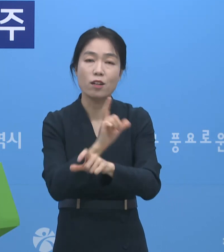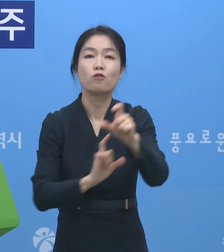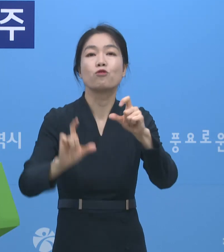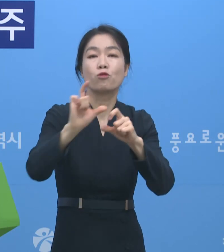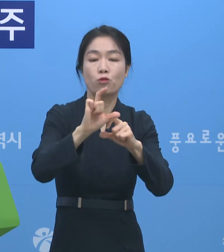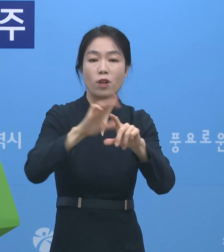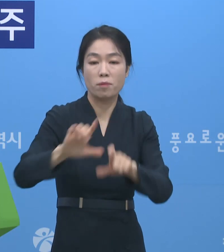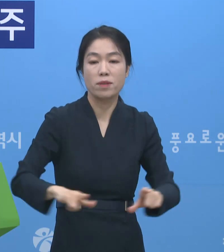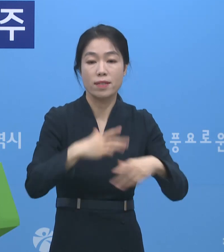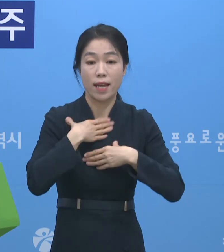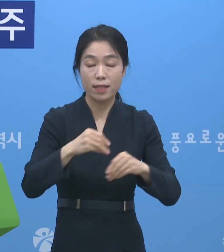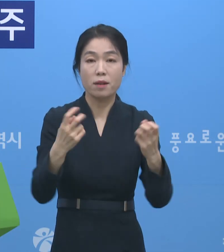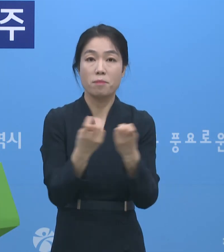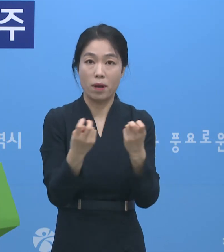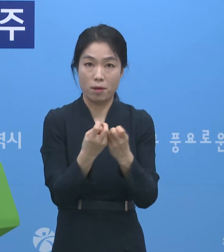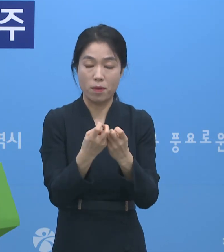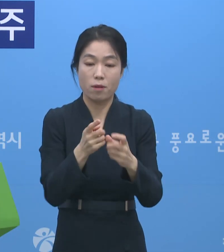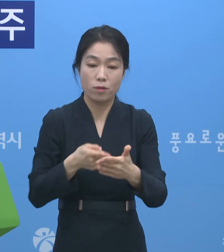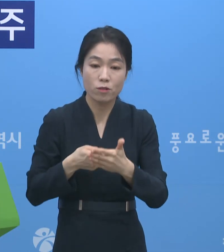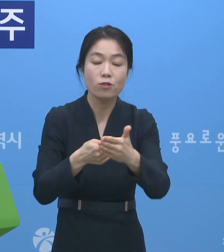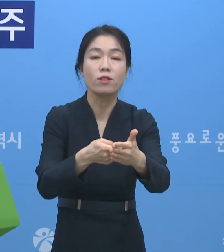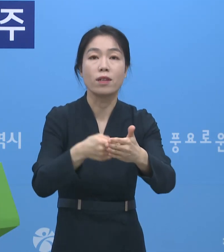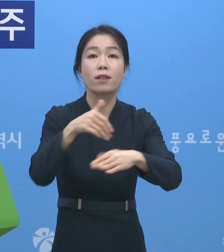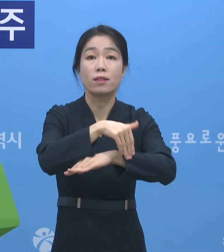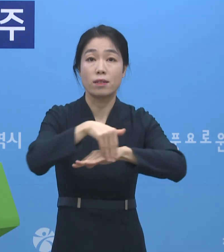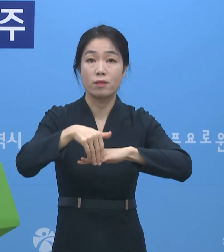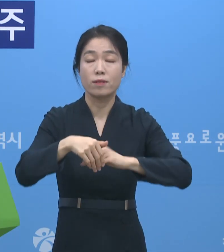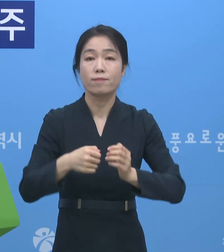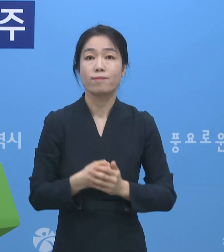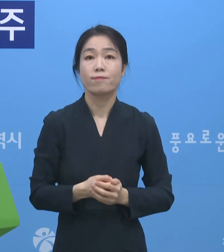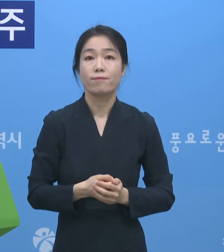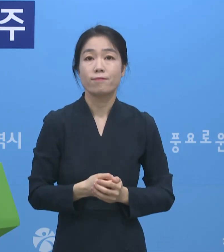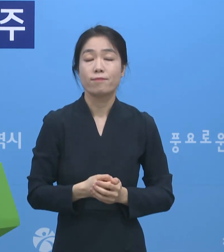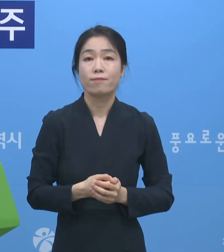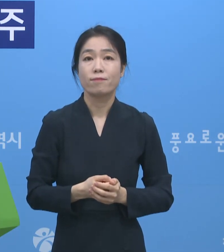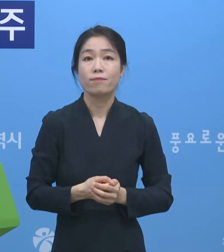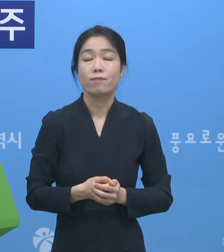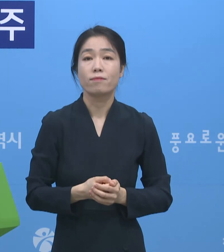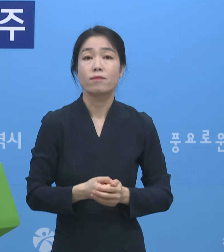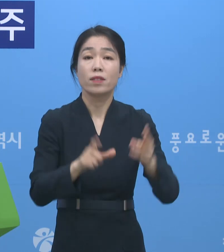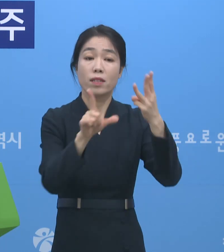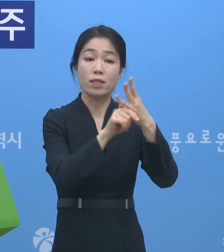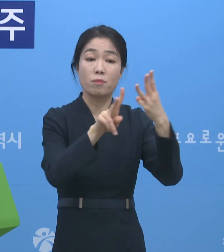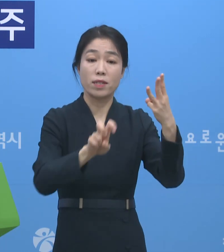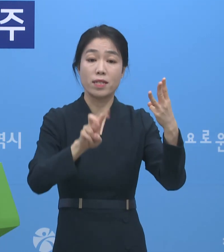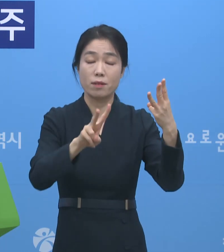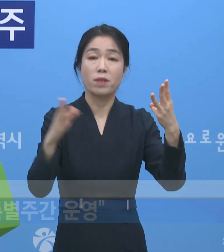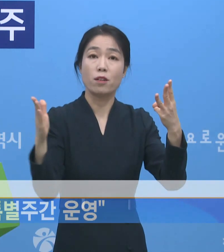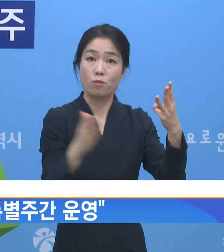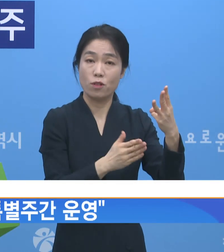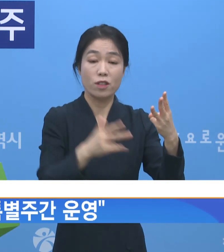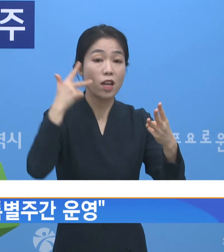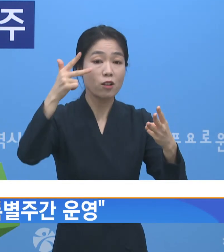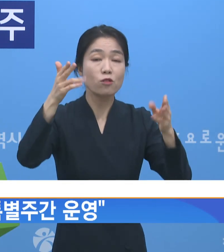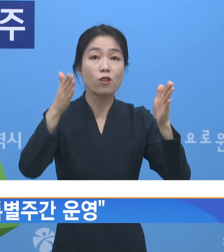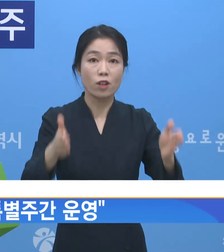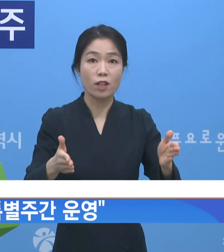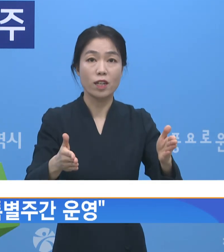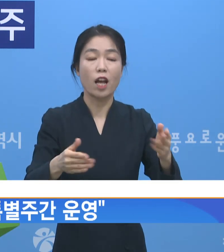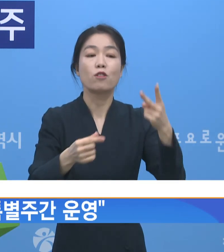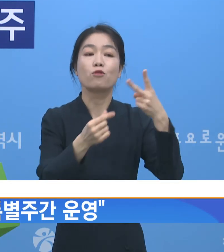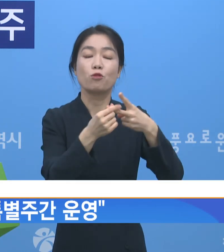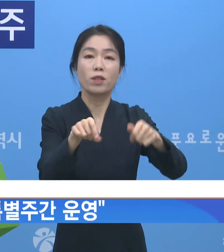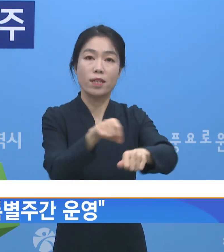추가적인 민생안정대책을 추진할 것입니다. 오는 3월 22일부터 1주간은 두